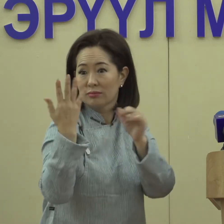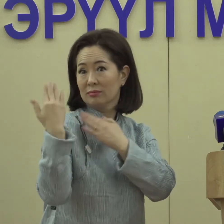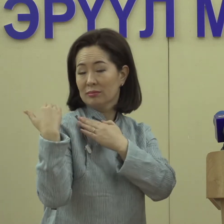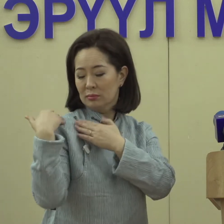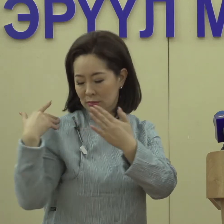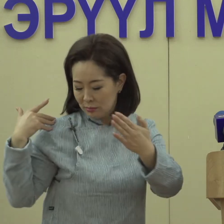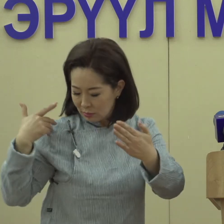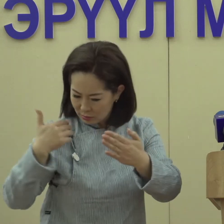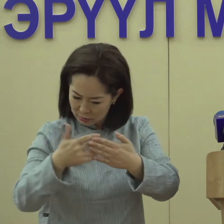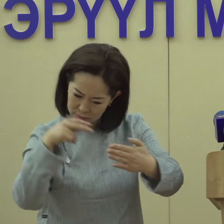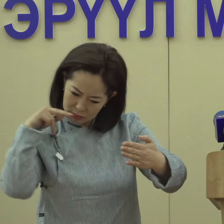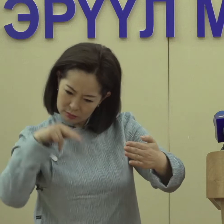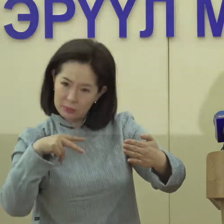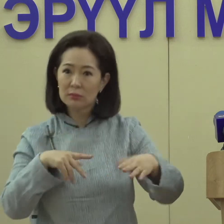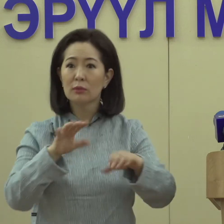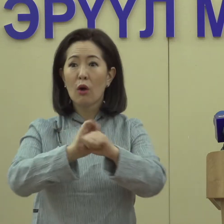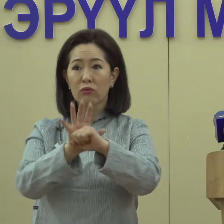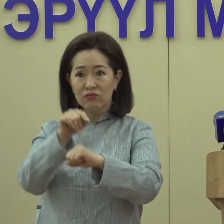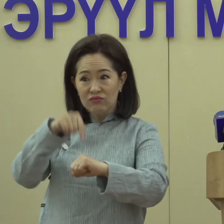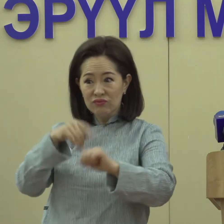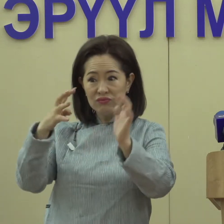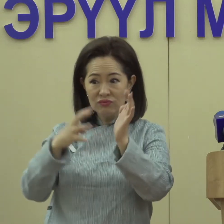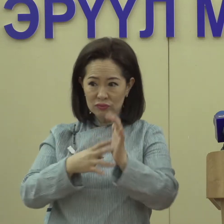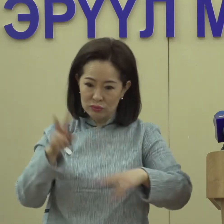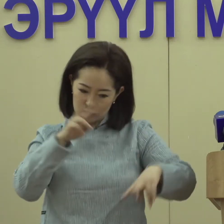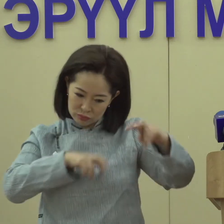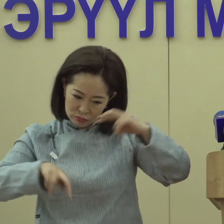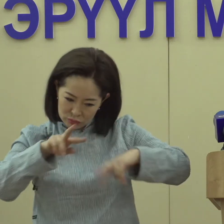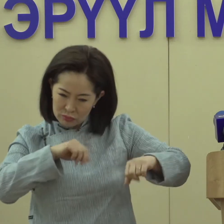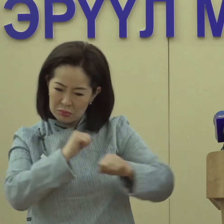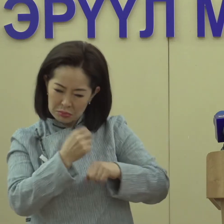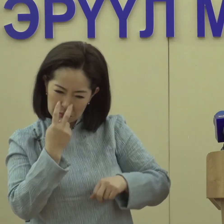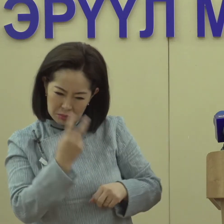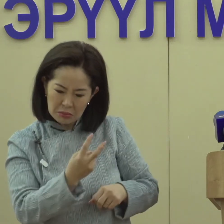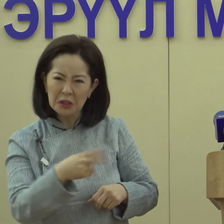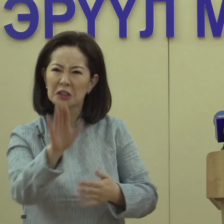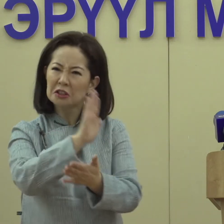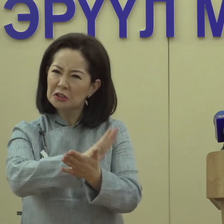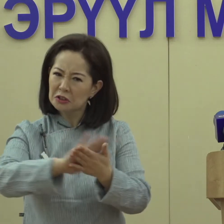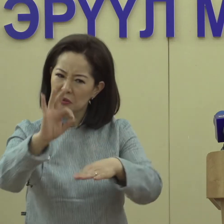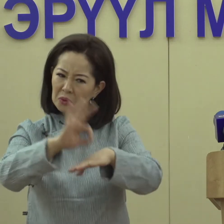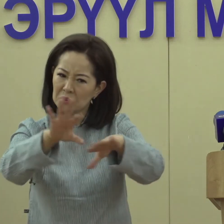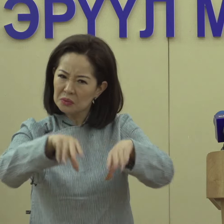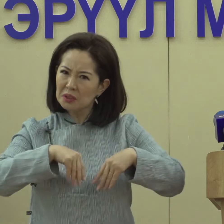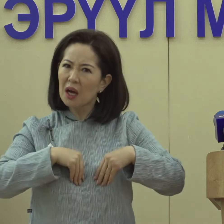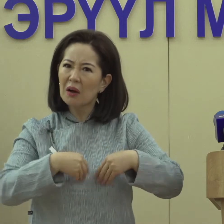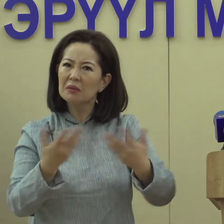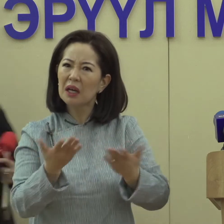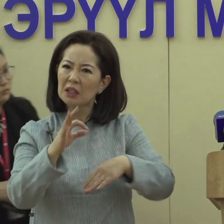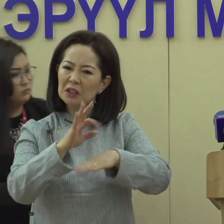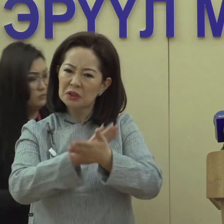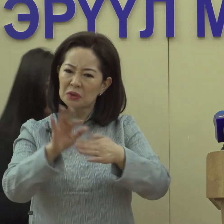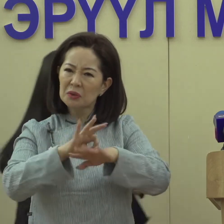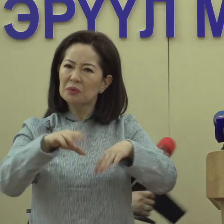буюу COVID-19-ийн тахвар судлалын судалгаа хийж үзэхэд шинэ тохиолдолд болгоны 60 гаруй хувь